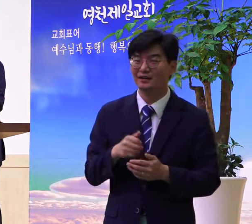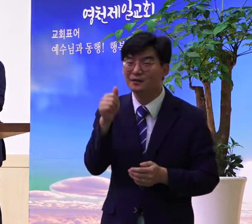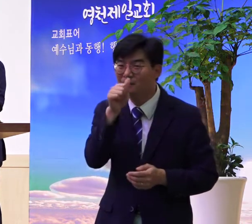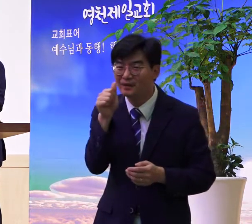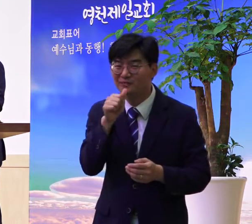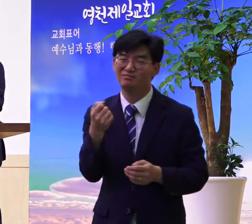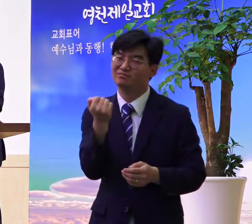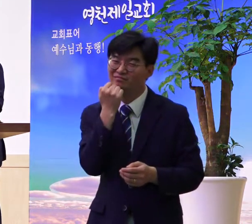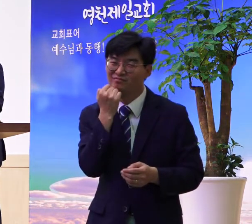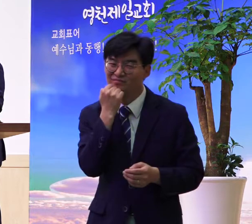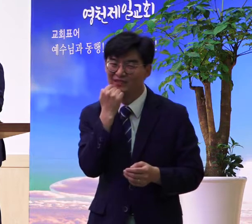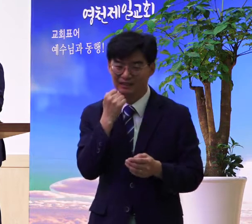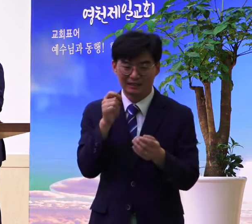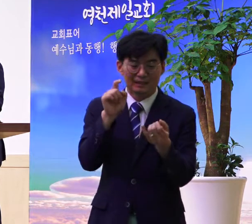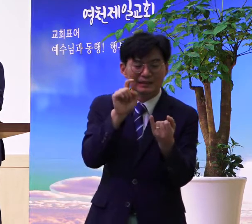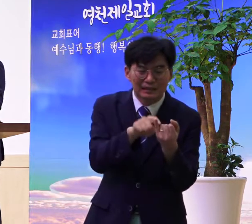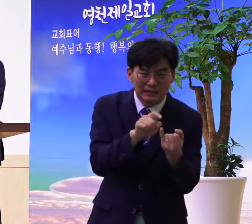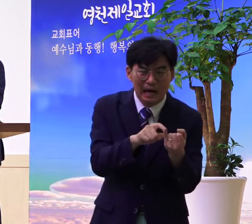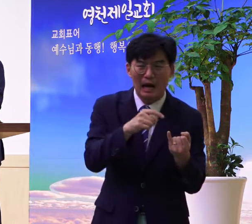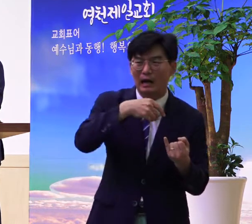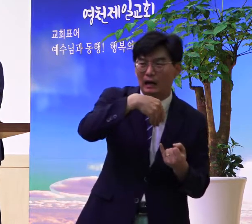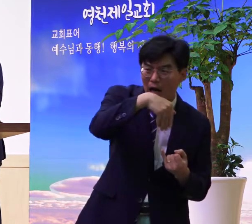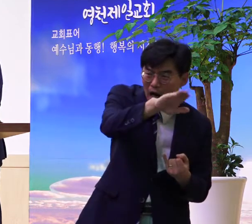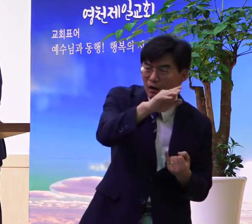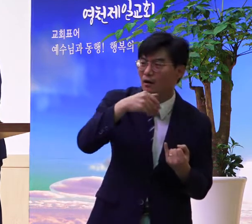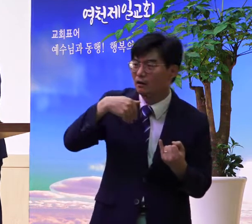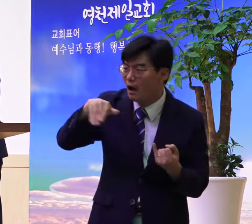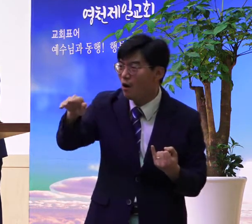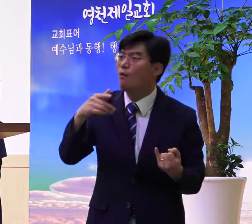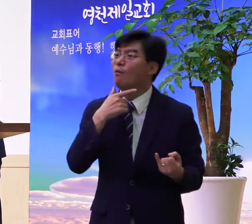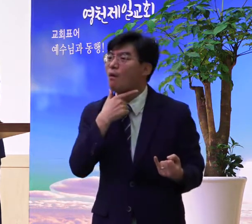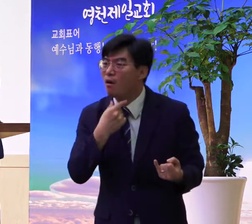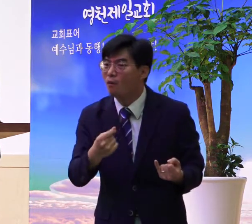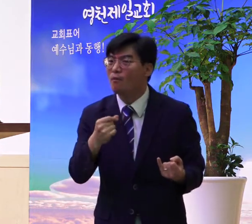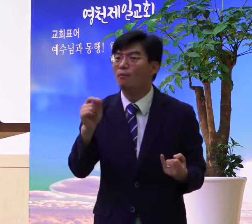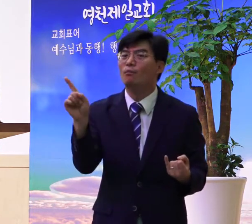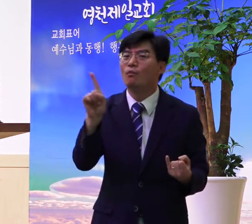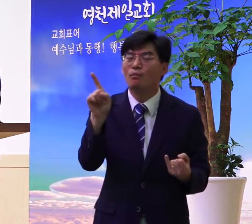말합니다. 어디로 가는지 모르면 아무데도 갈 수 없어.